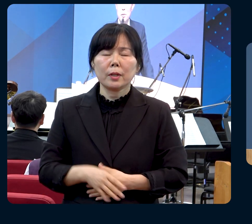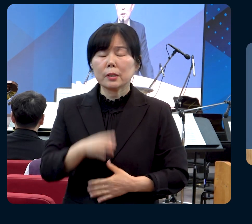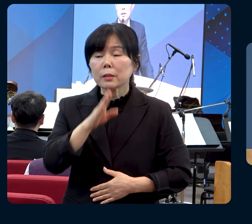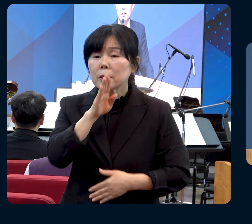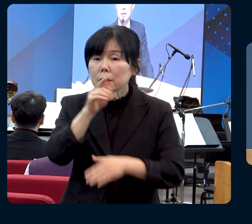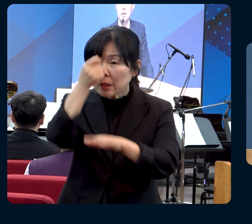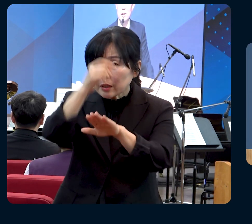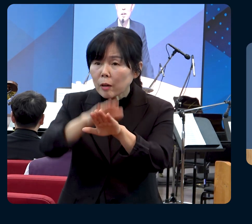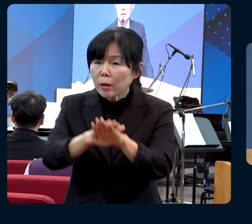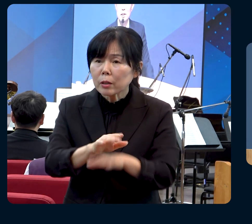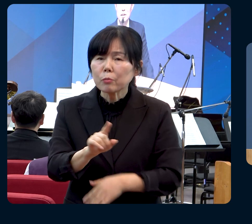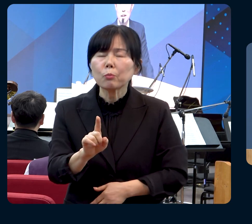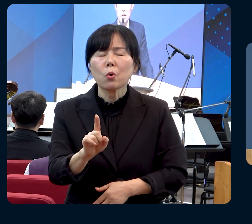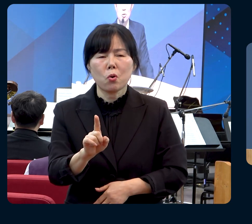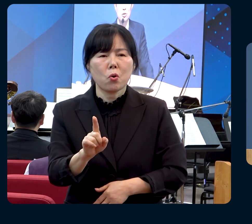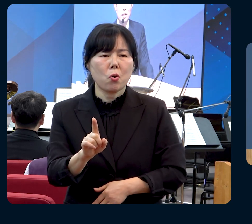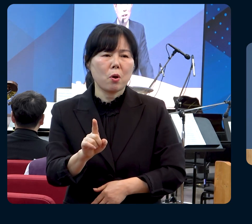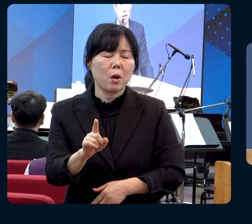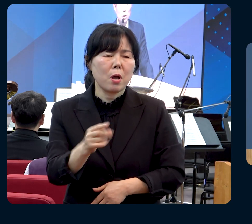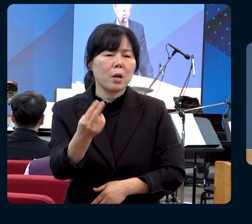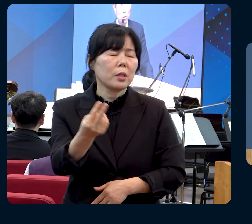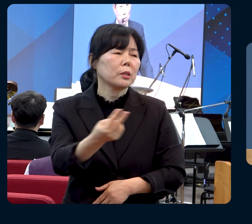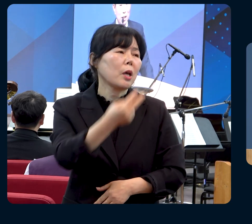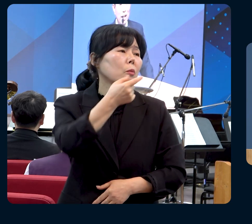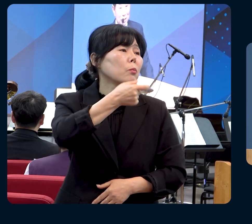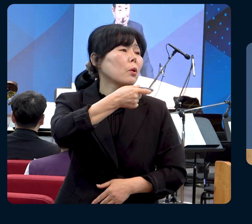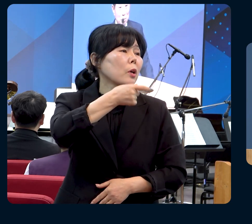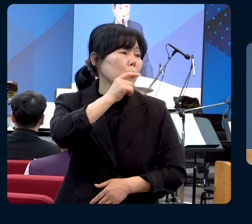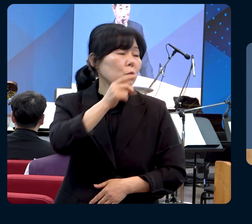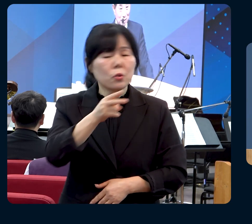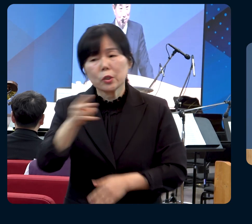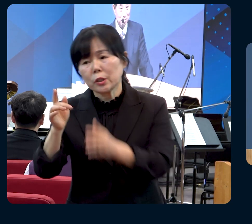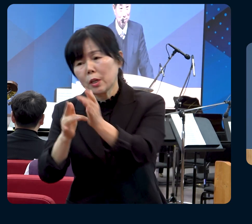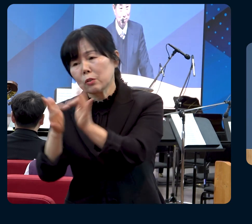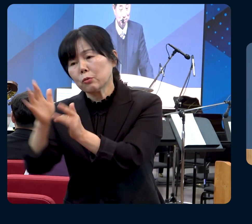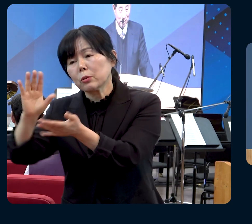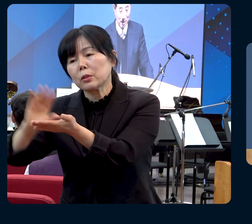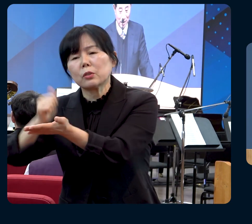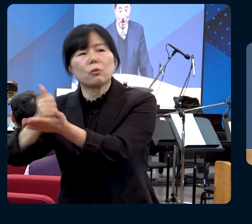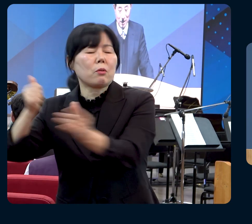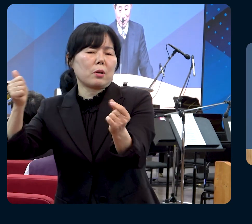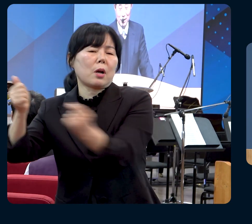참된 예배는 생수의 근원으로 향하는 예배입니다.